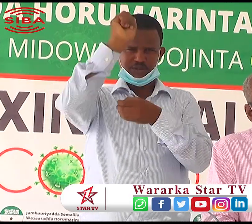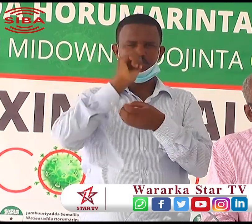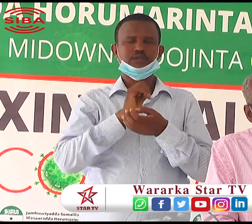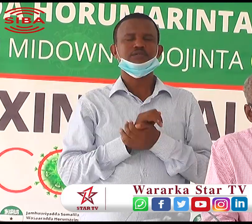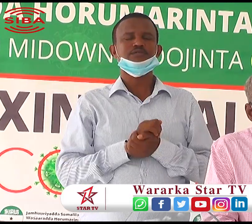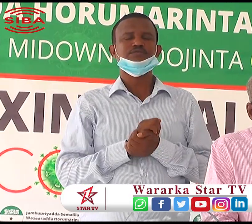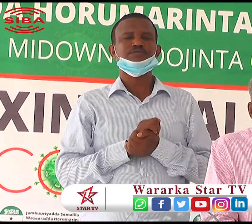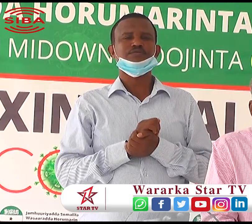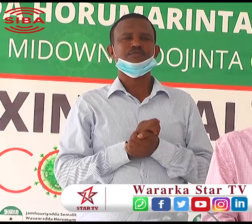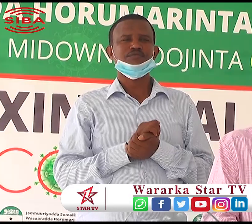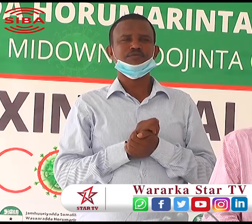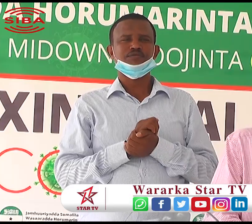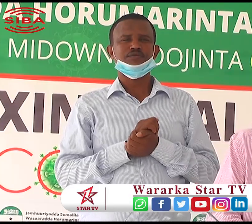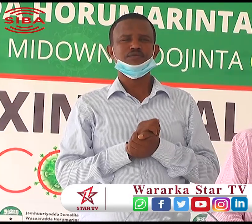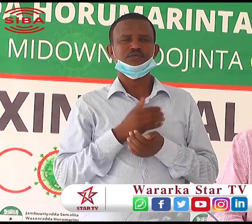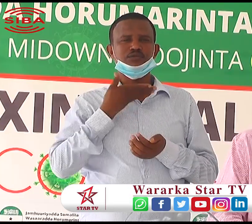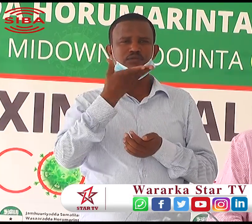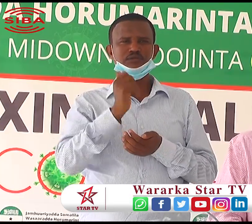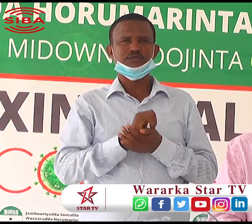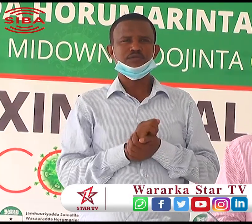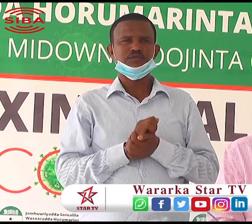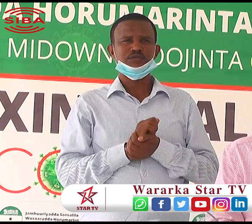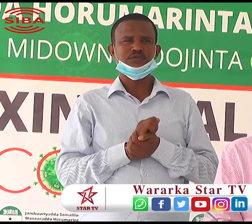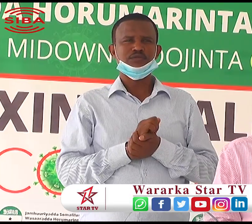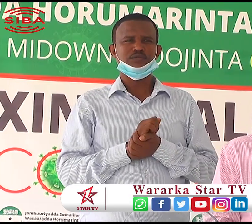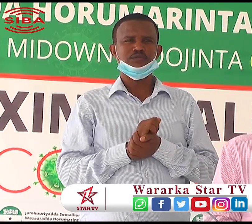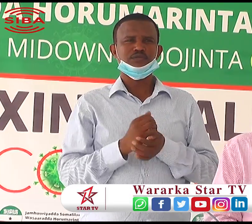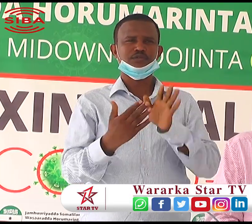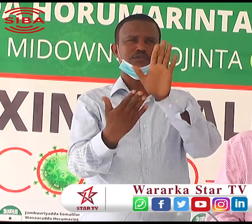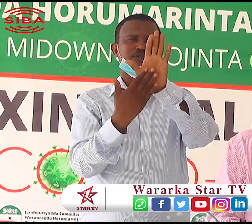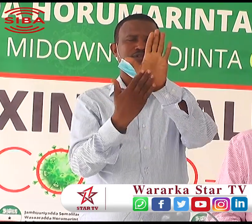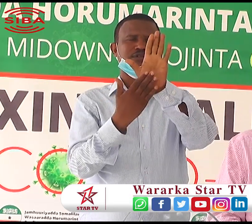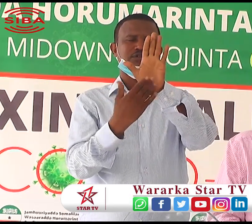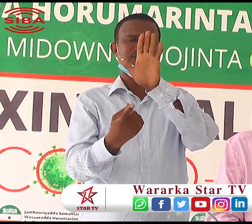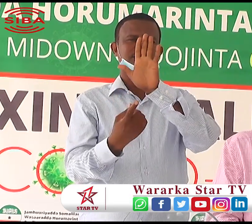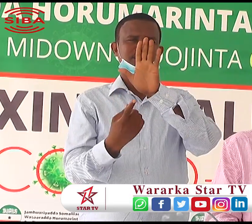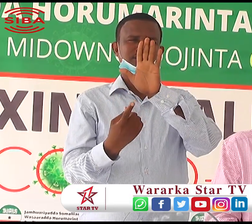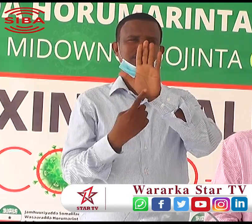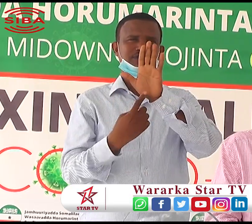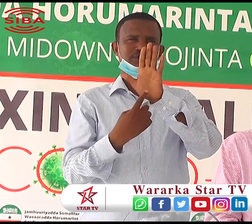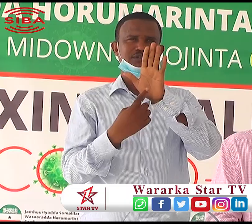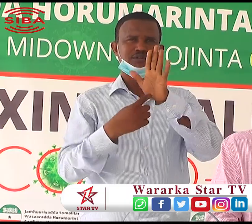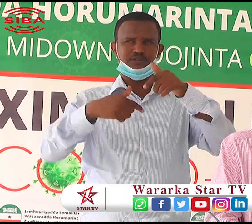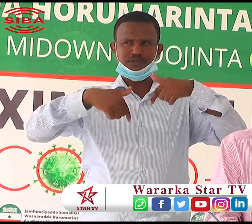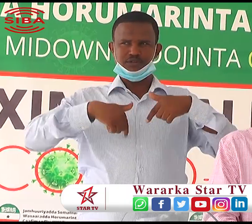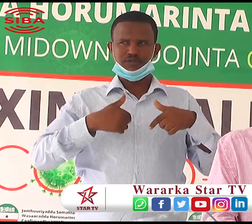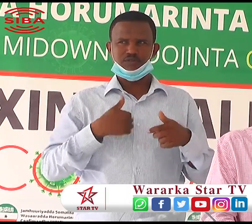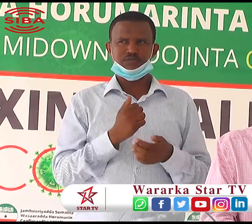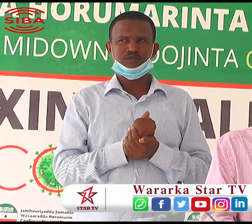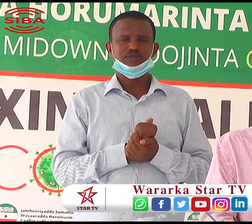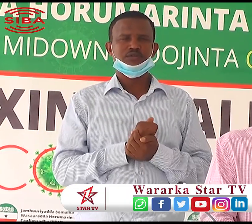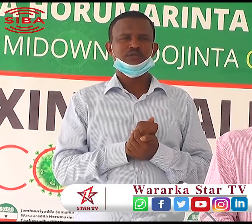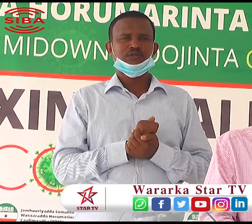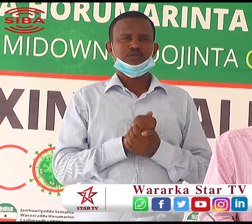daweeyo waxa weeye 69 qof ayaa ka bogsaday cudurka